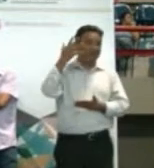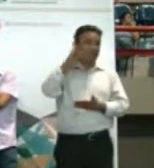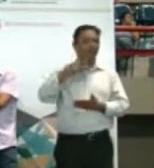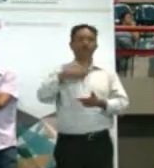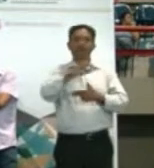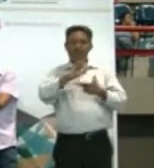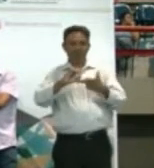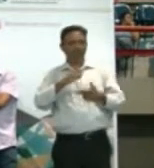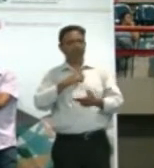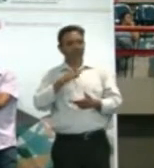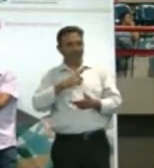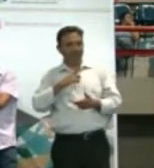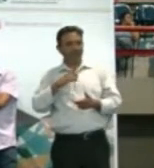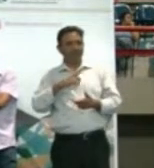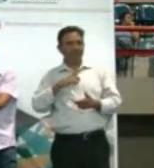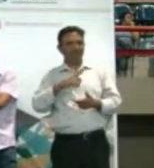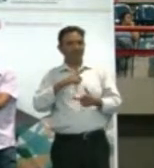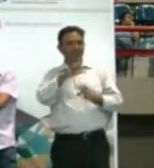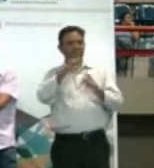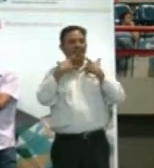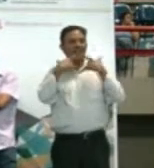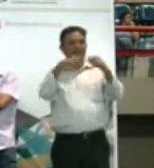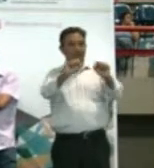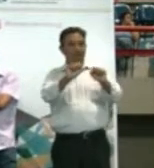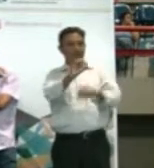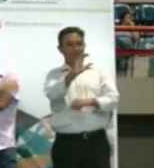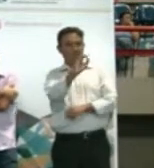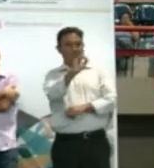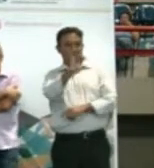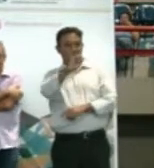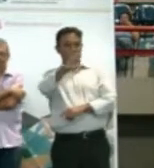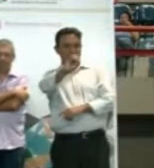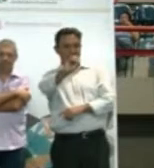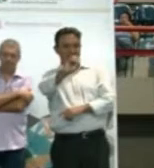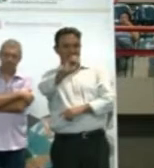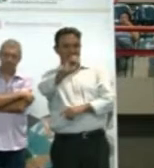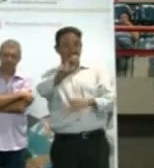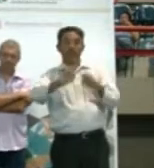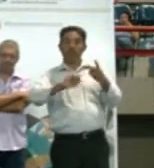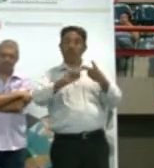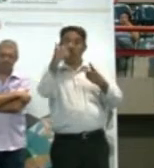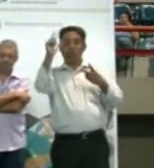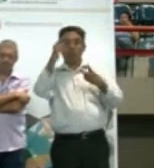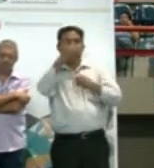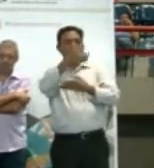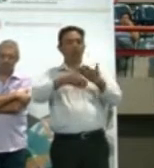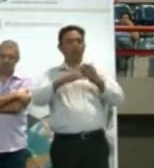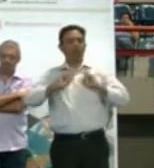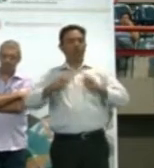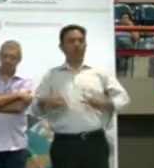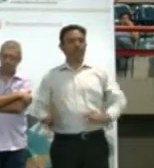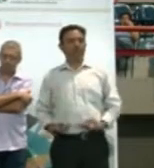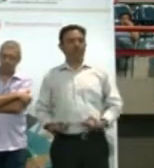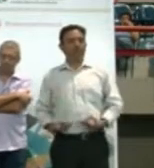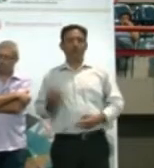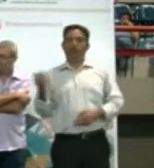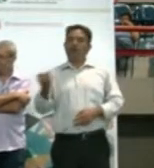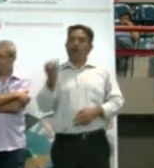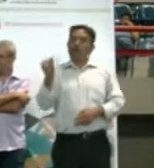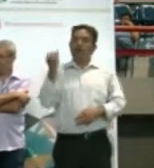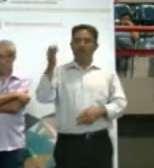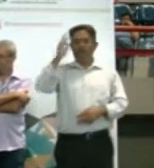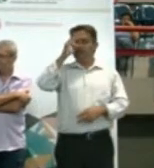na prova de linguagens e códigos, mas também na prova de humanas. Então, interessante observar isso aí.